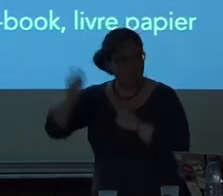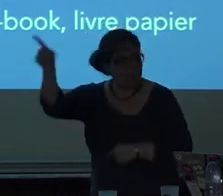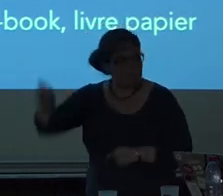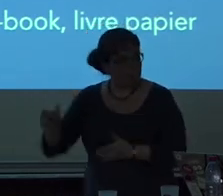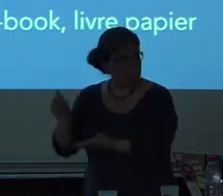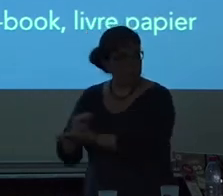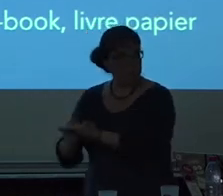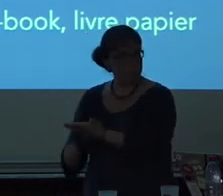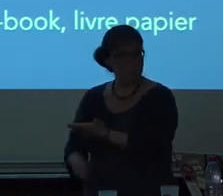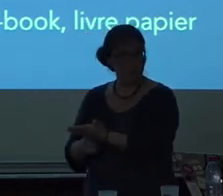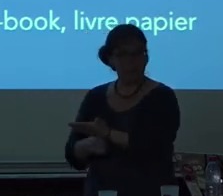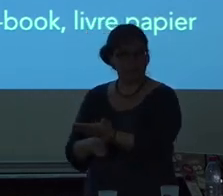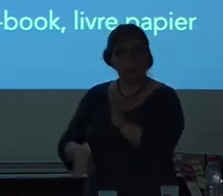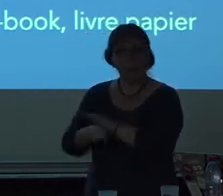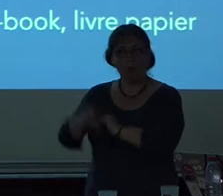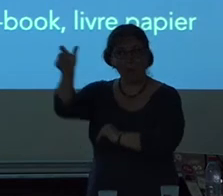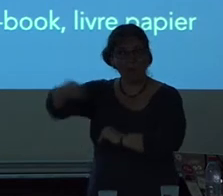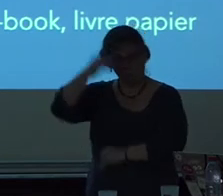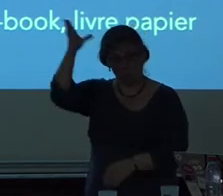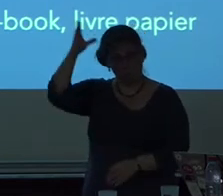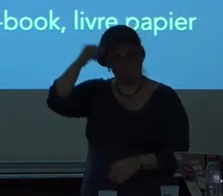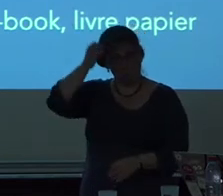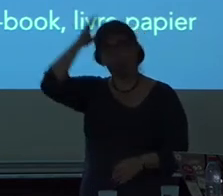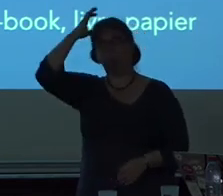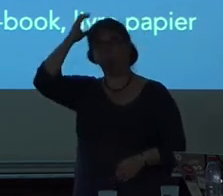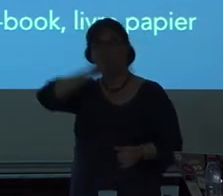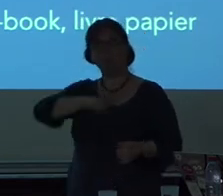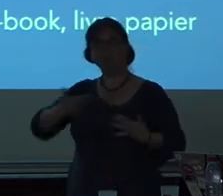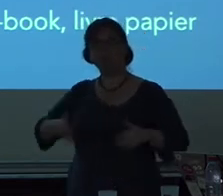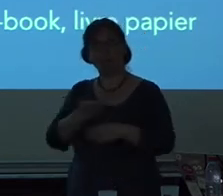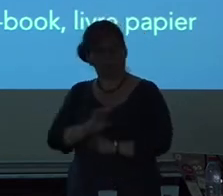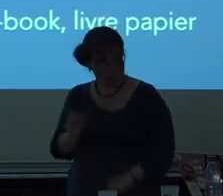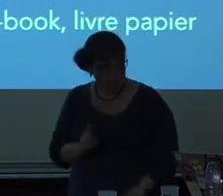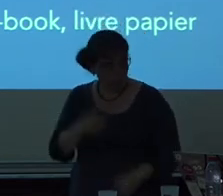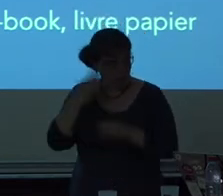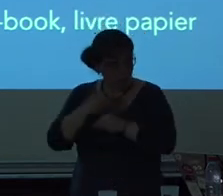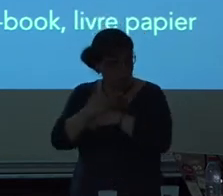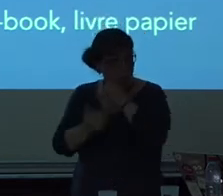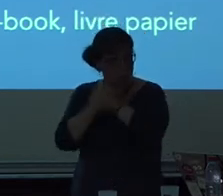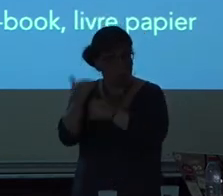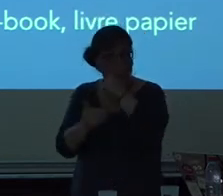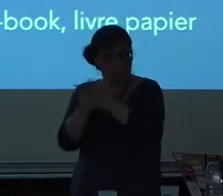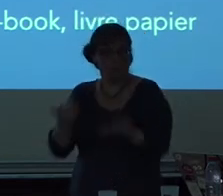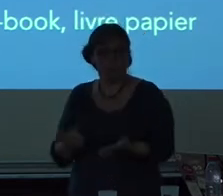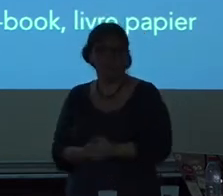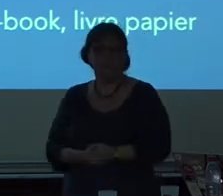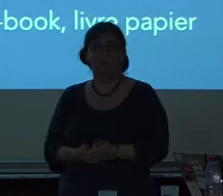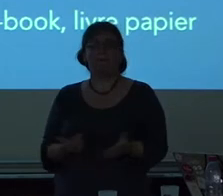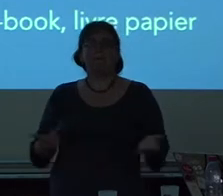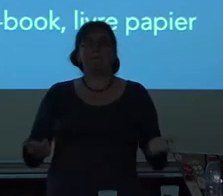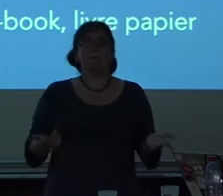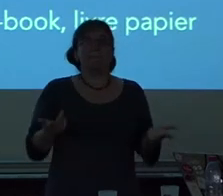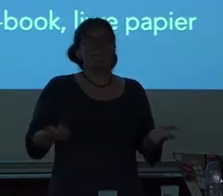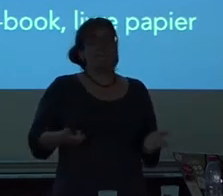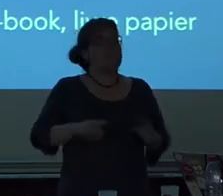Et cette personne s'est fait aider à trouver les ressources. Donc vous pouvez le faire. Et plus spécifiquement dans le fait de créer